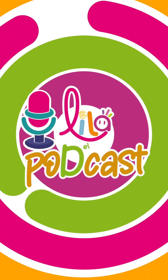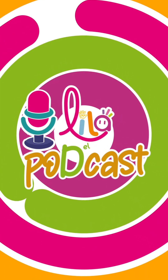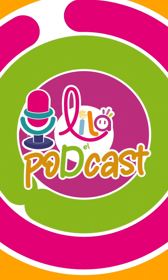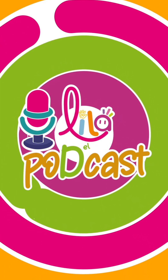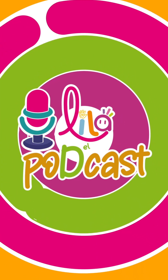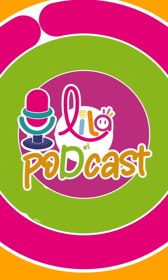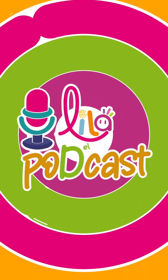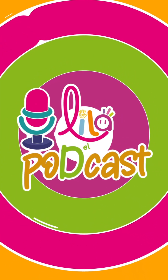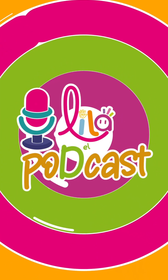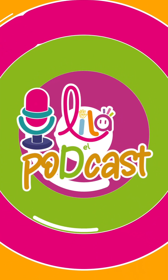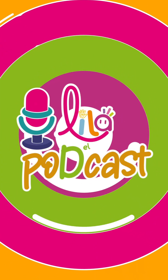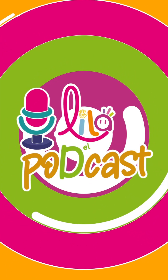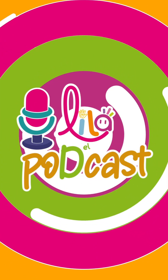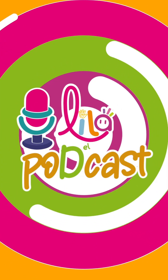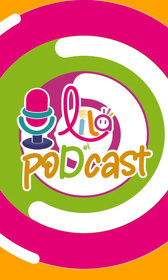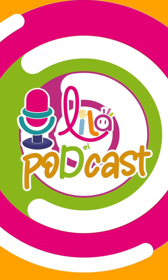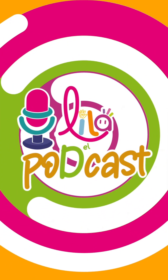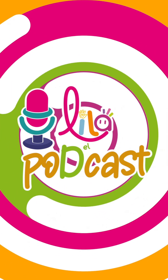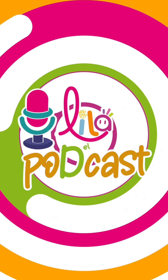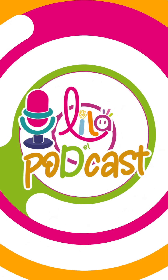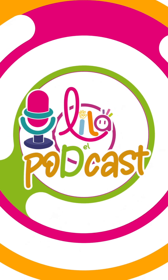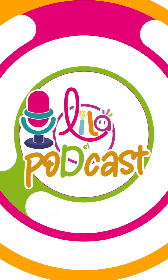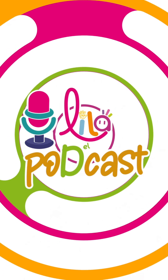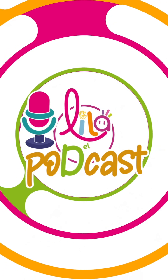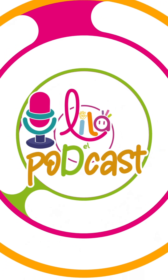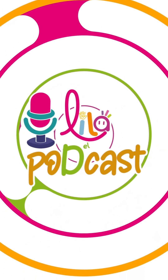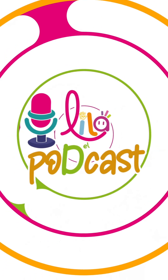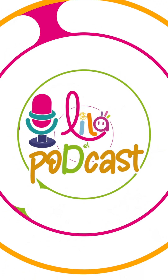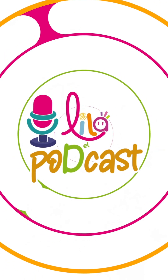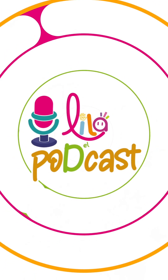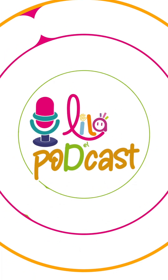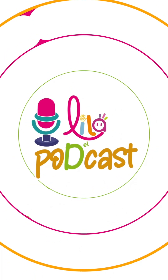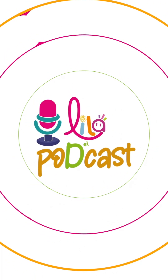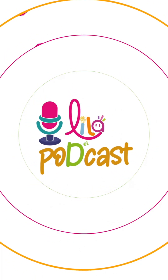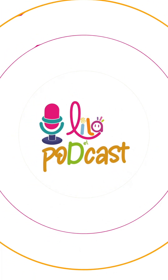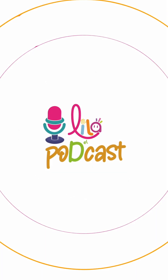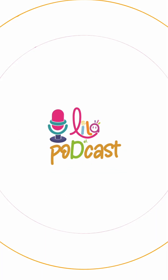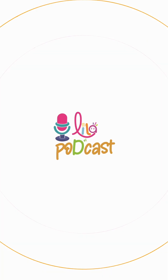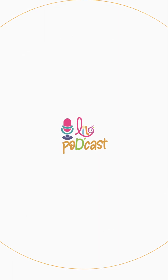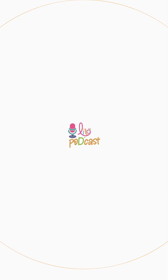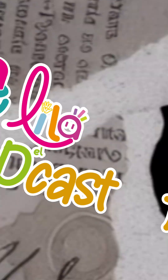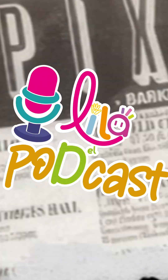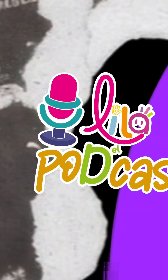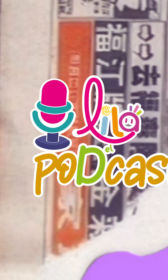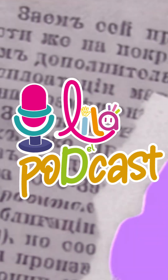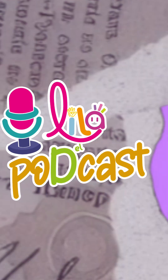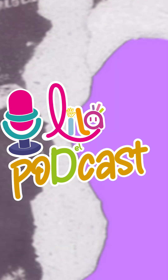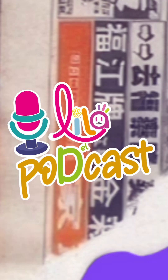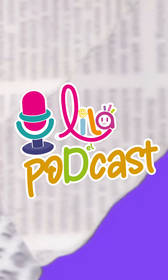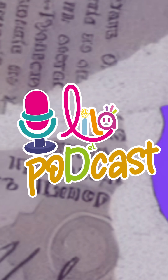Lila, el podcast con D de derechos, con D de